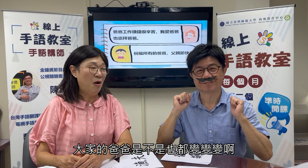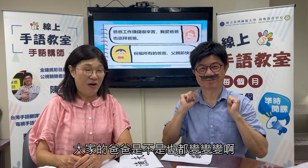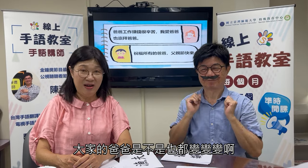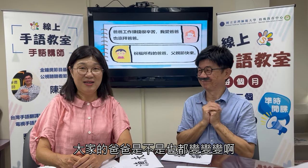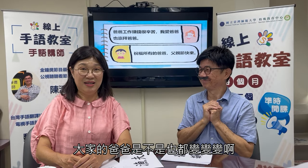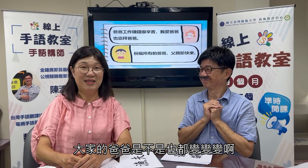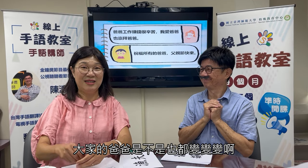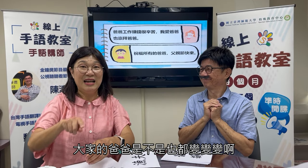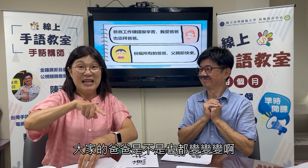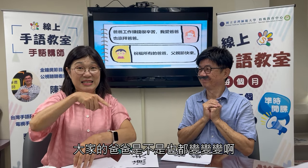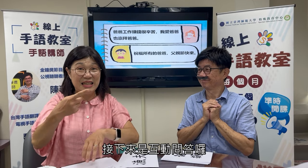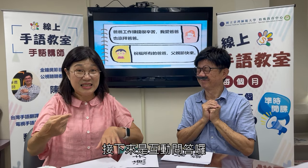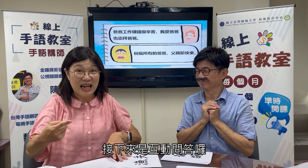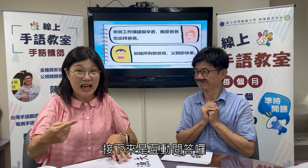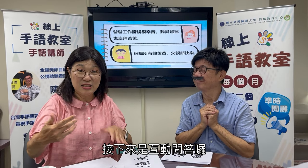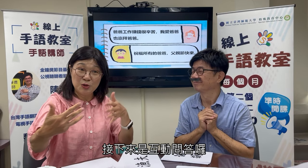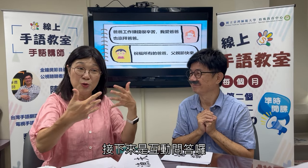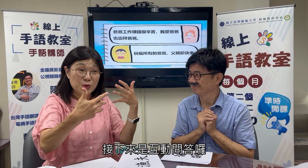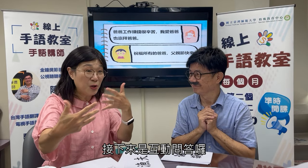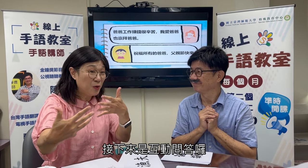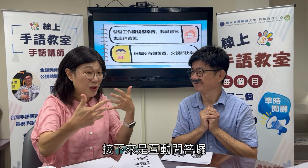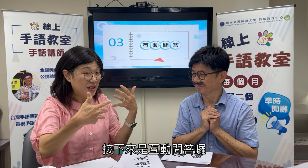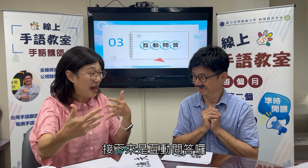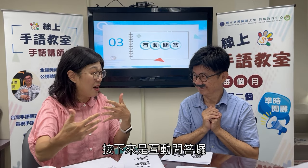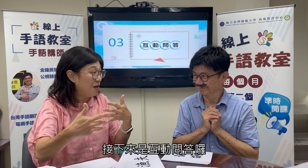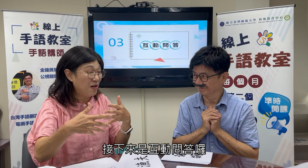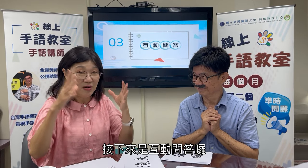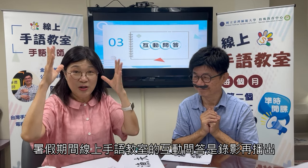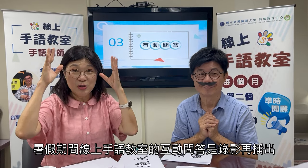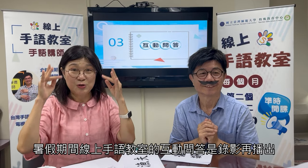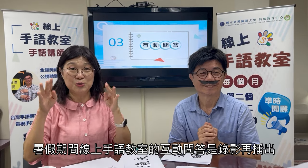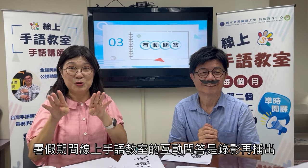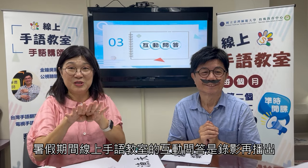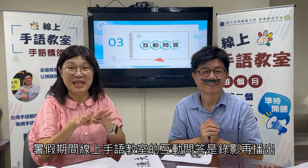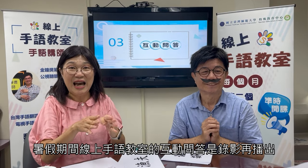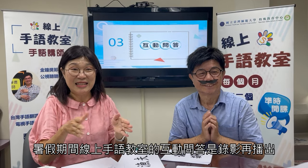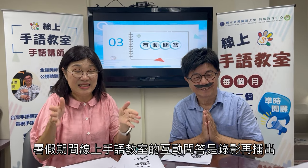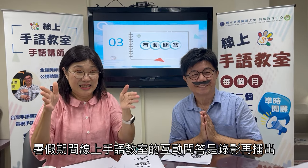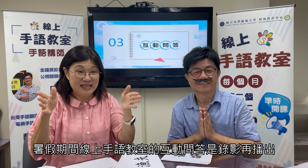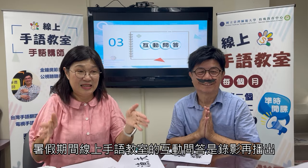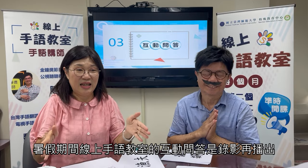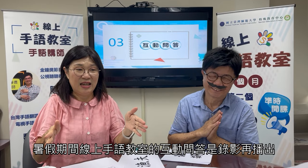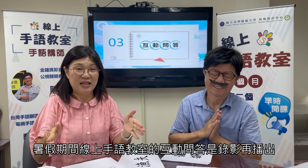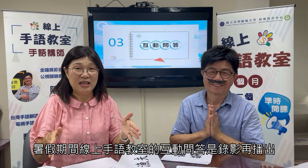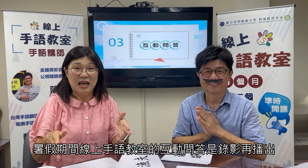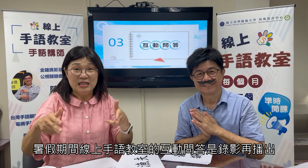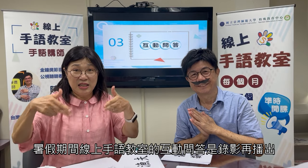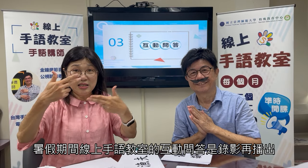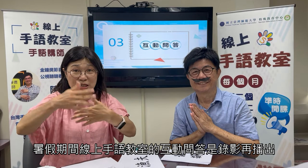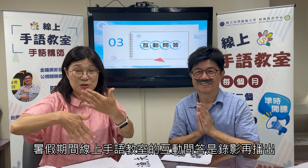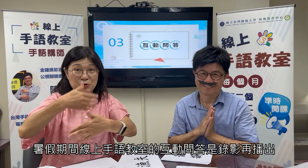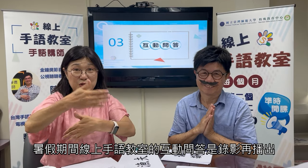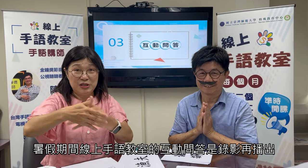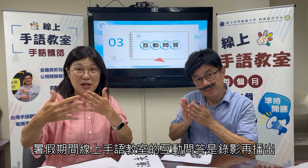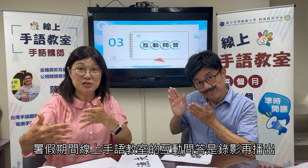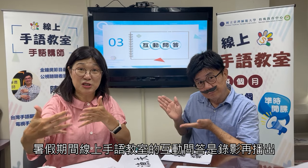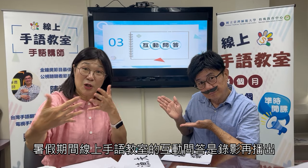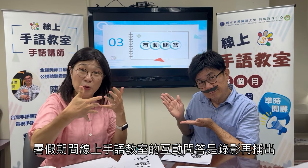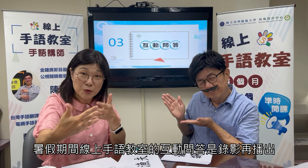哦，接下来是互动问答咯。暑假期间线上手语教室的互动